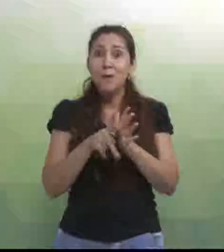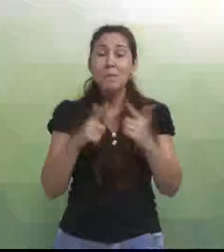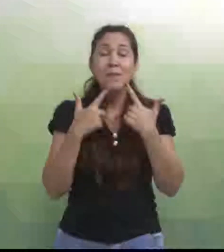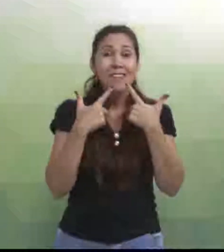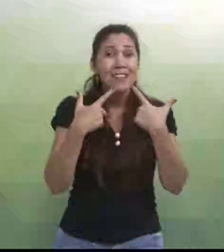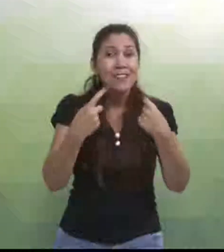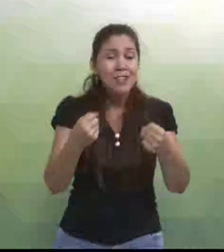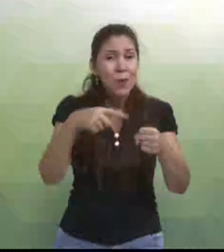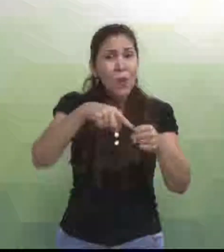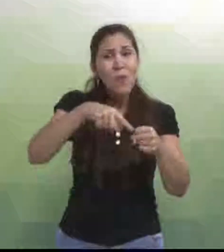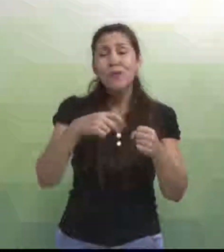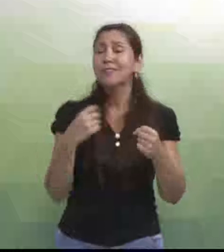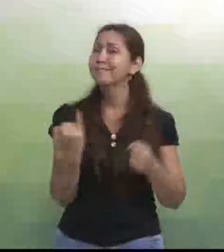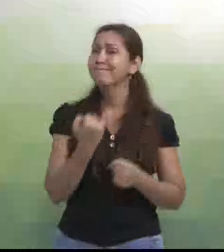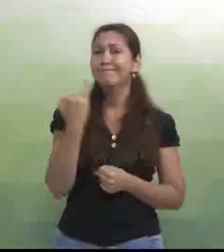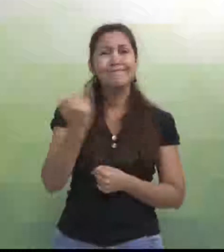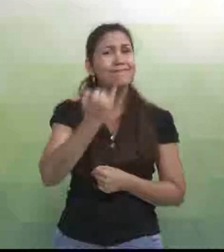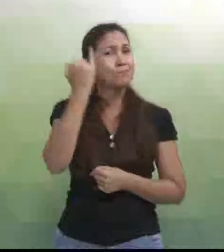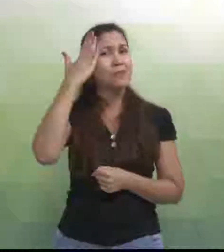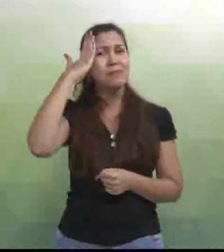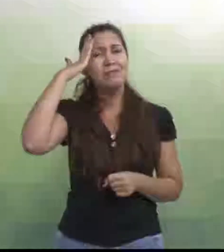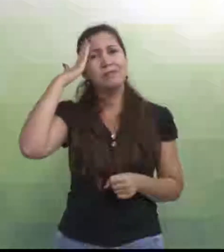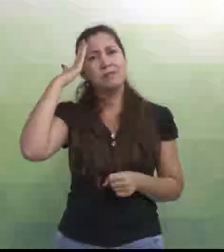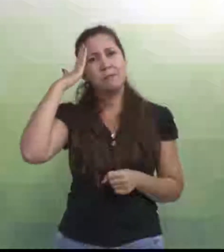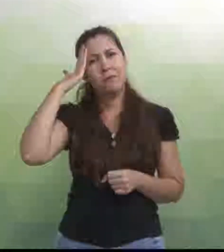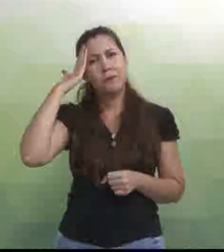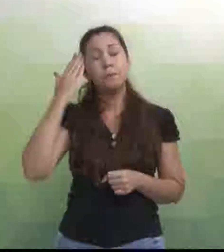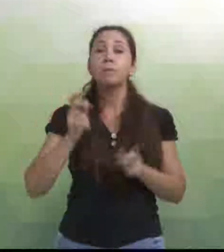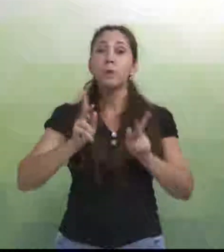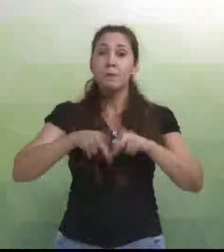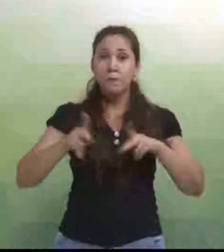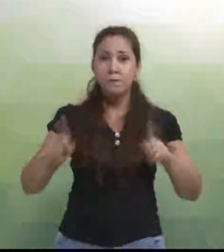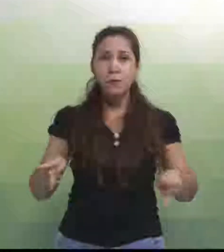importantes. O professor de português, por exemplo,